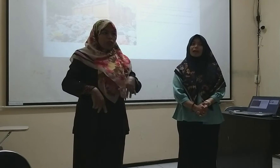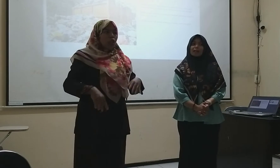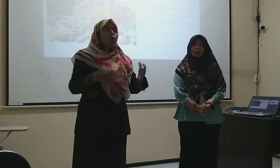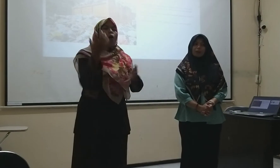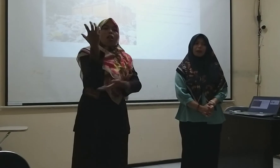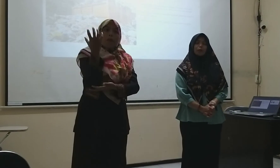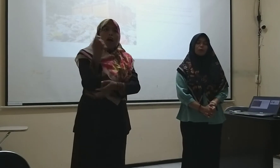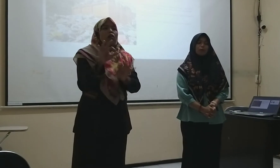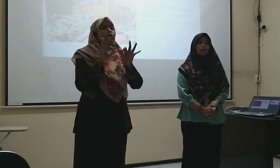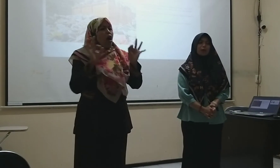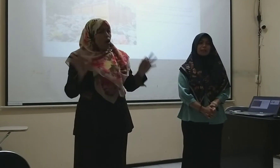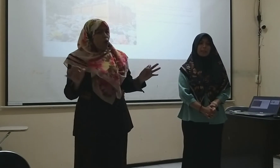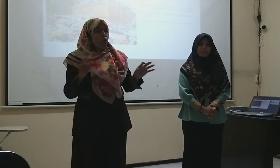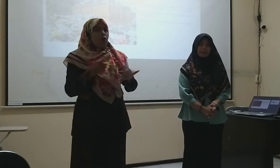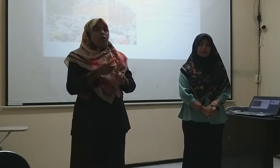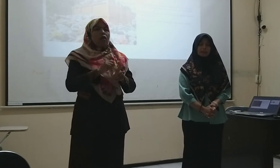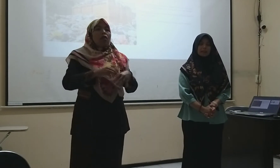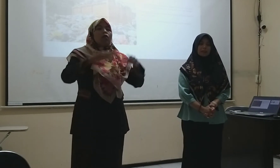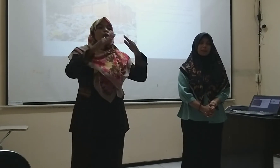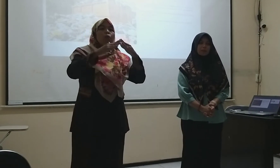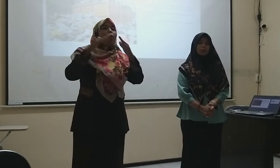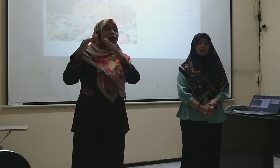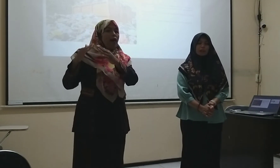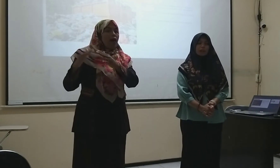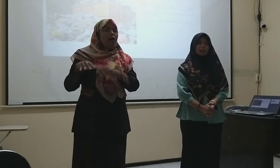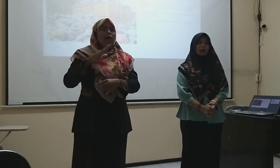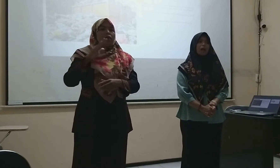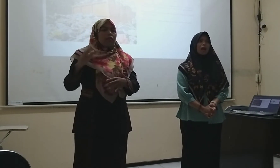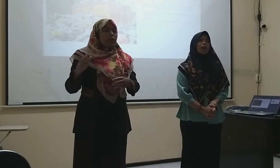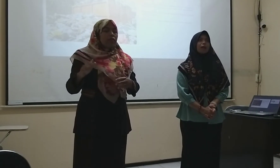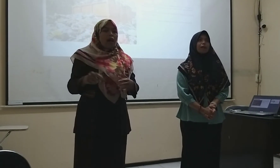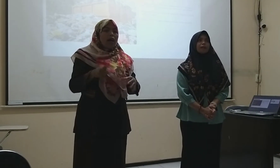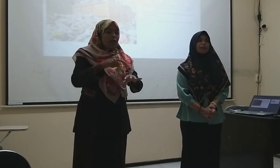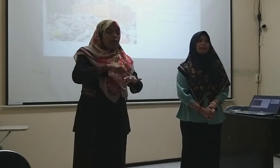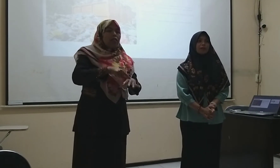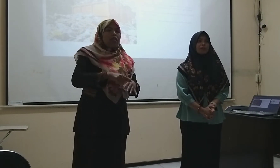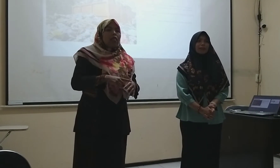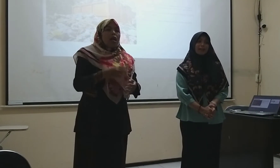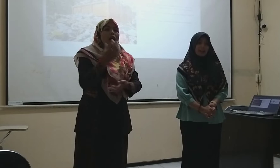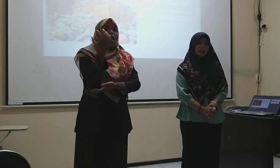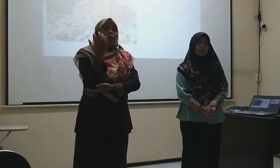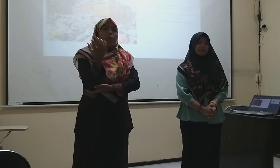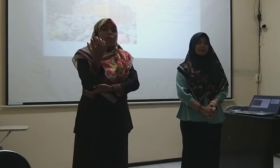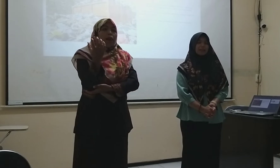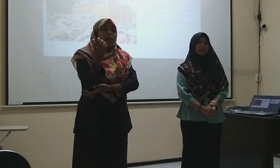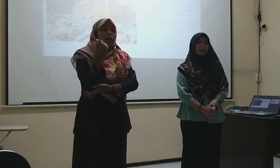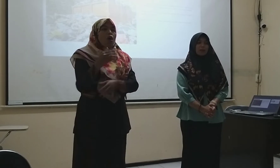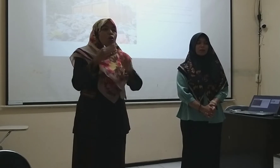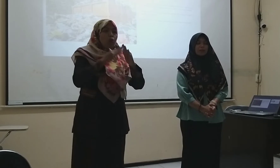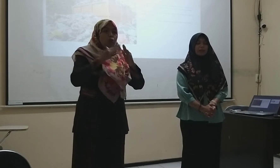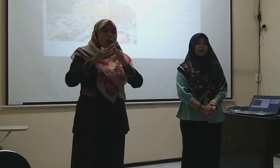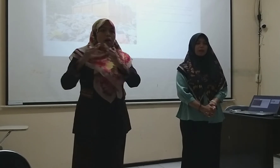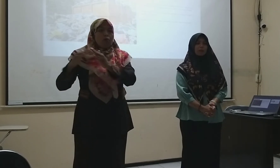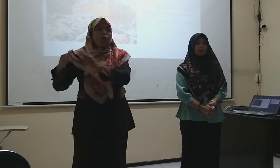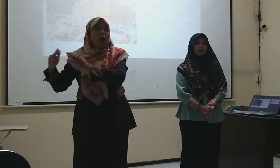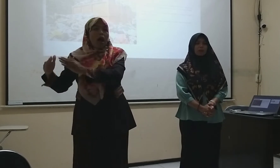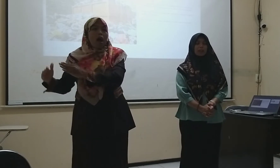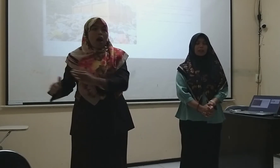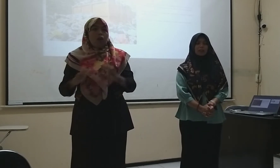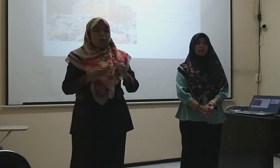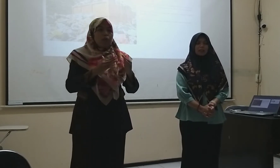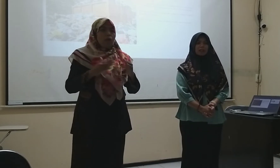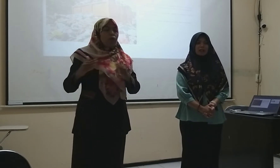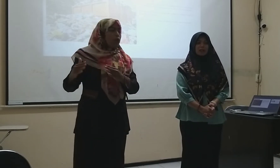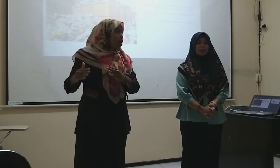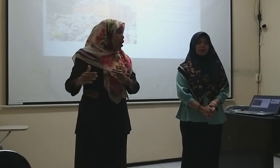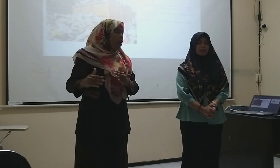itu agak jauh ya untuk membuang sampah, jadi tidak menumpuk di tengah-tengah warga. Kalau sampah itu diletakkan